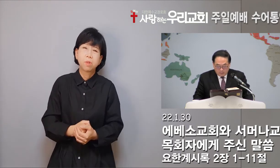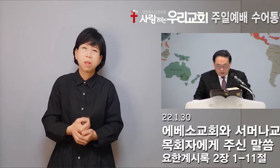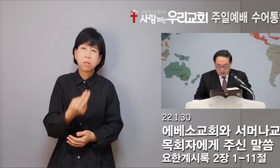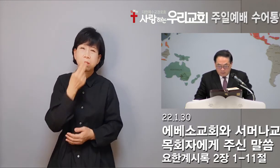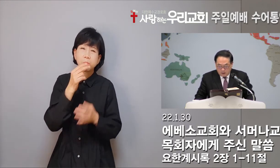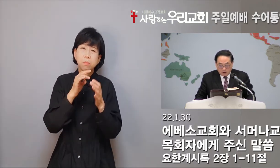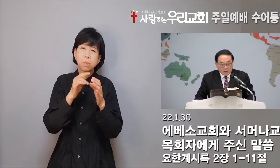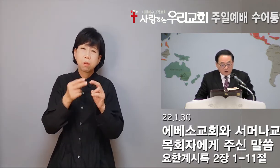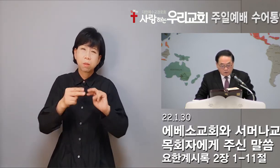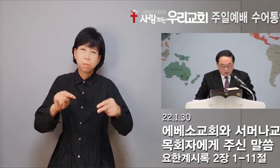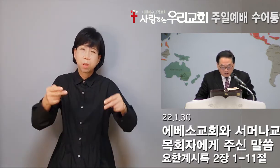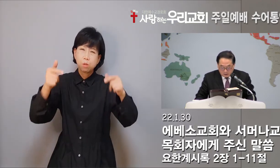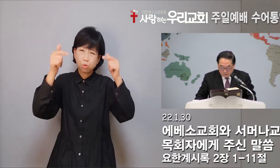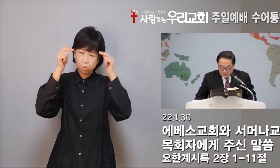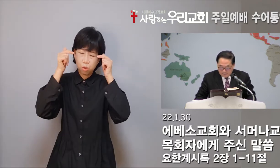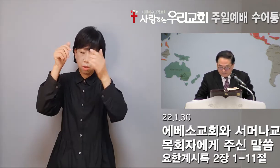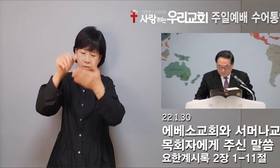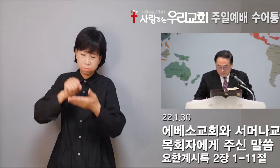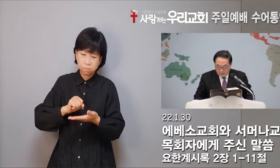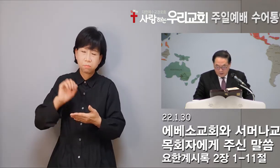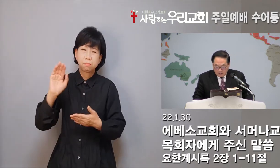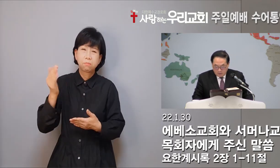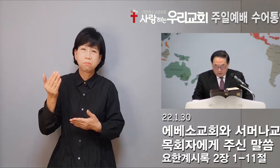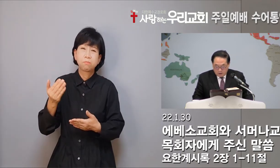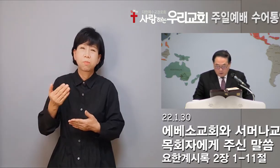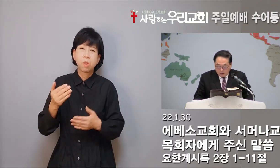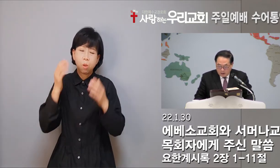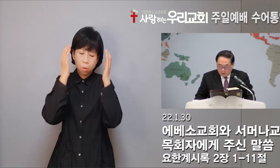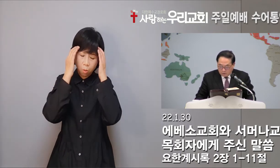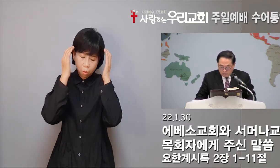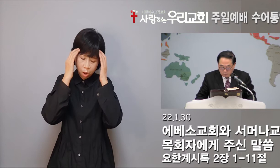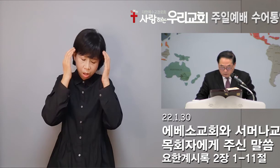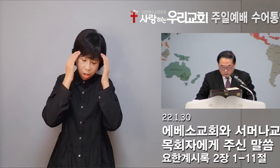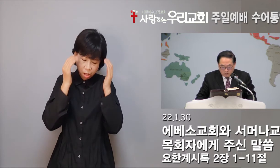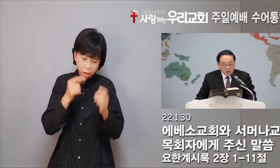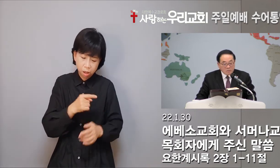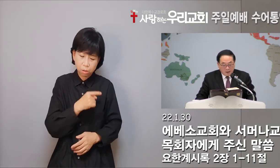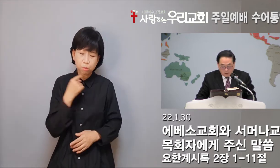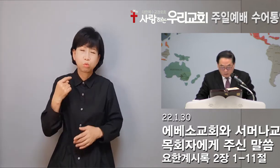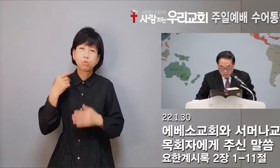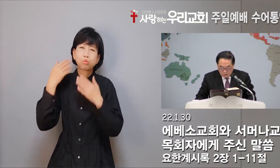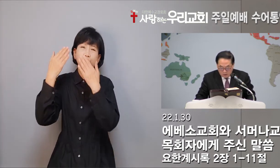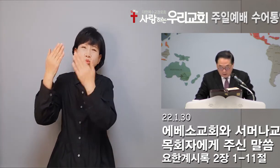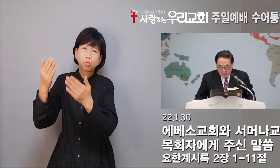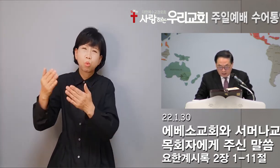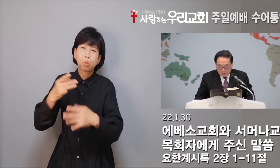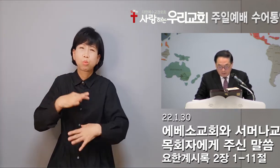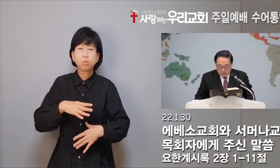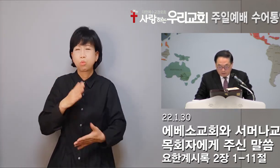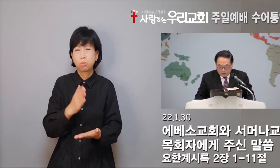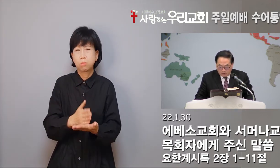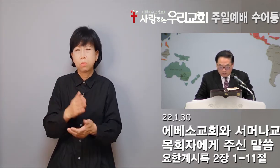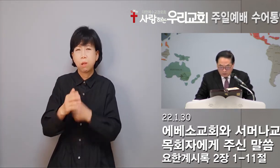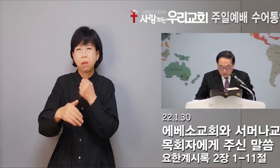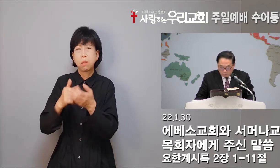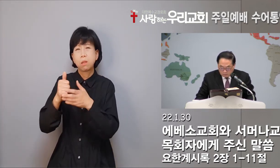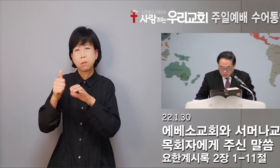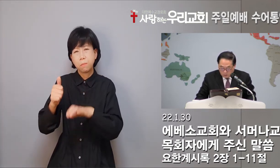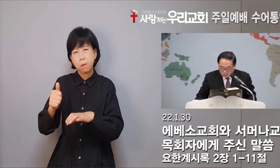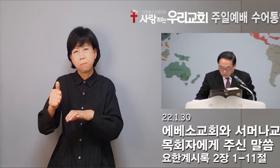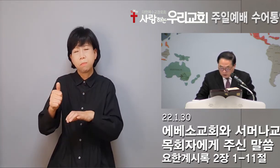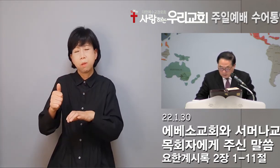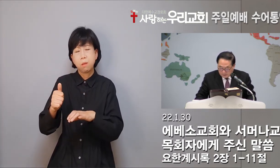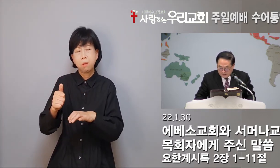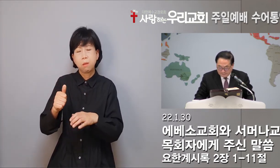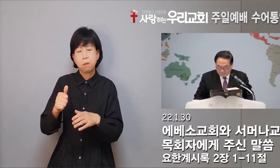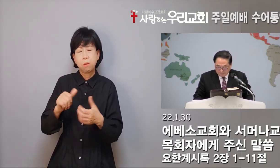통해 생명의 면류관이 주어질 것입니다. 우리는 환난과 순교를 두려워하지 말고 하나님 앞에